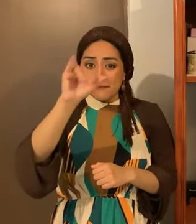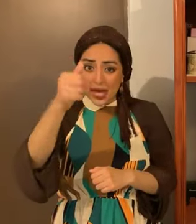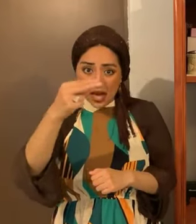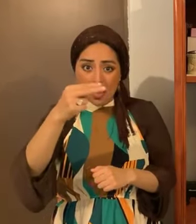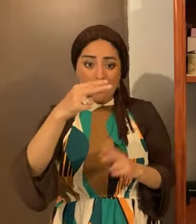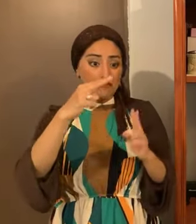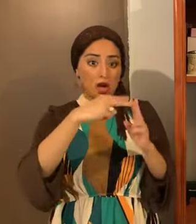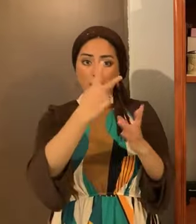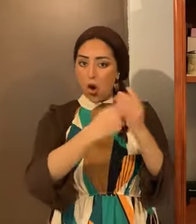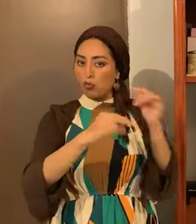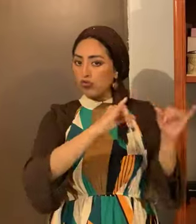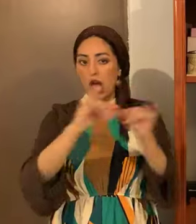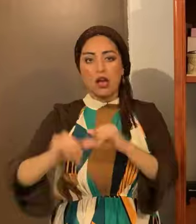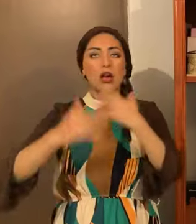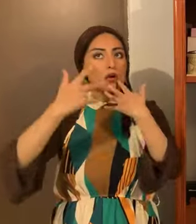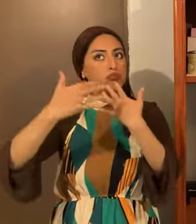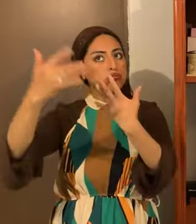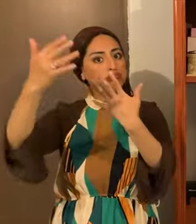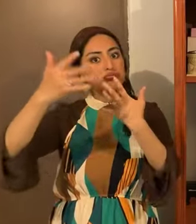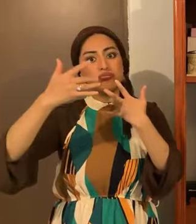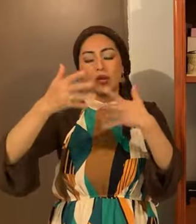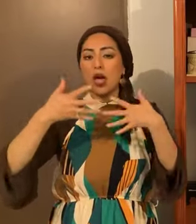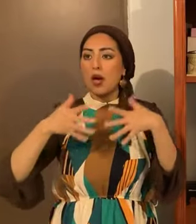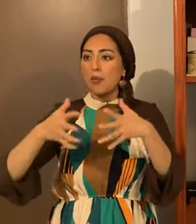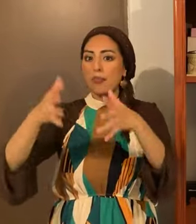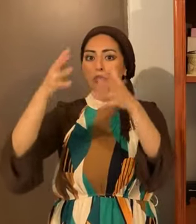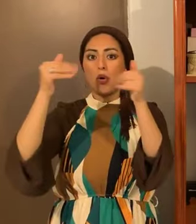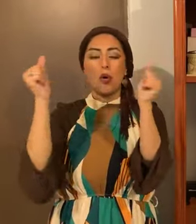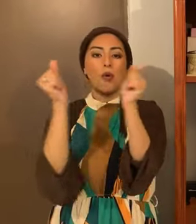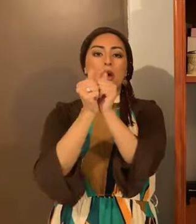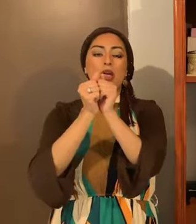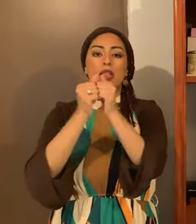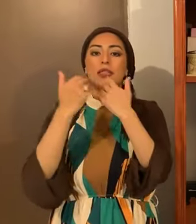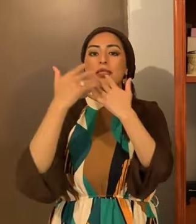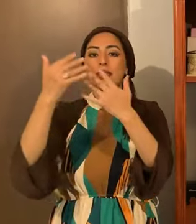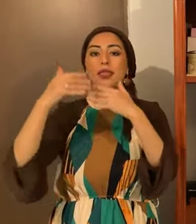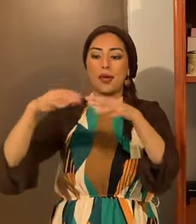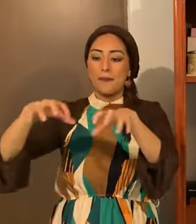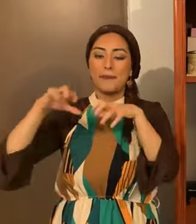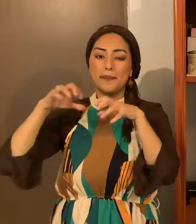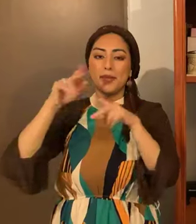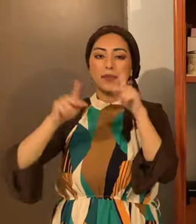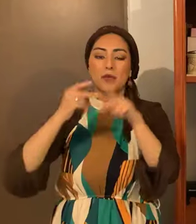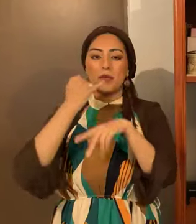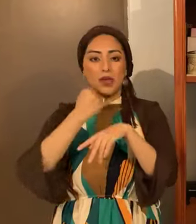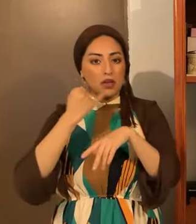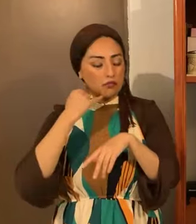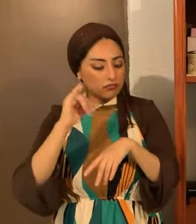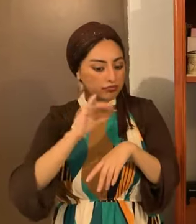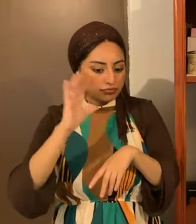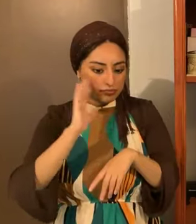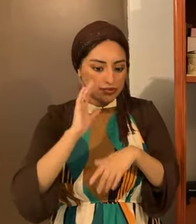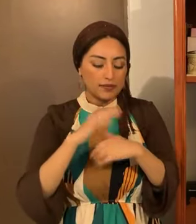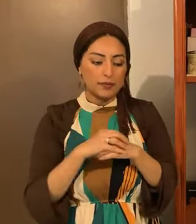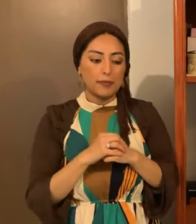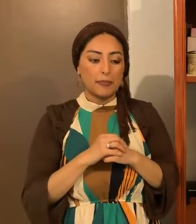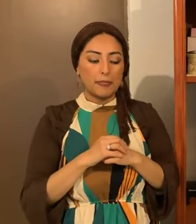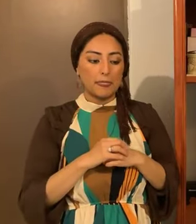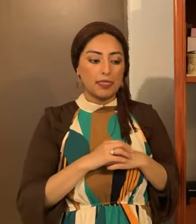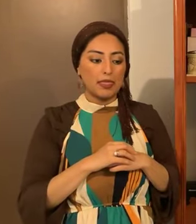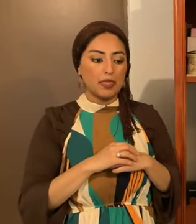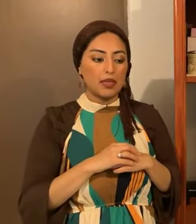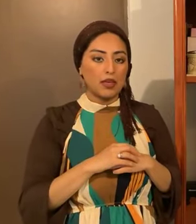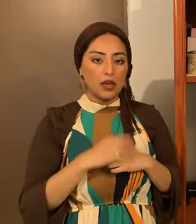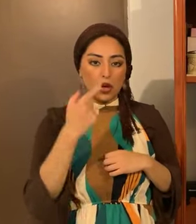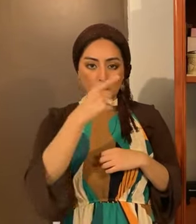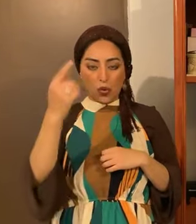una adoración y una exaltación muy, muy, muy especial junto con todos los cantores y con todo el pueblo. No vamos a ir a las citas, pero